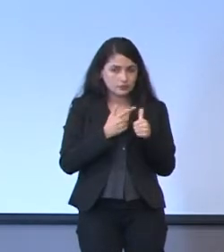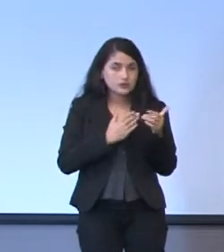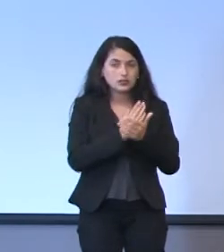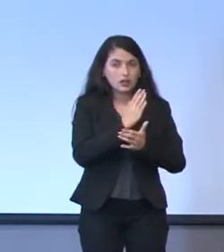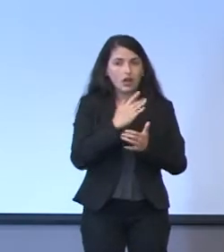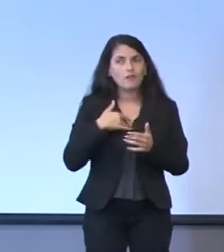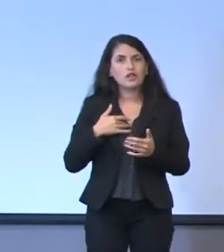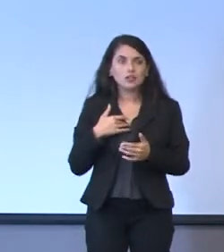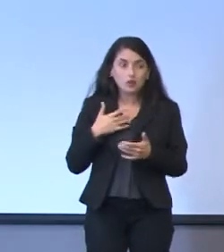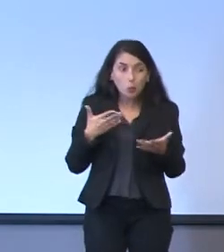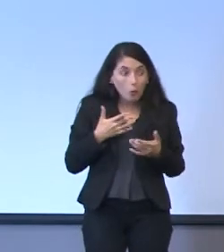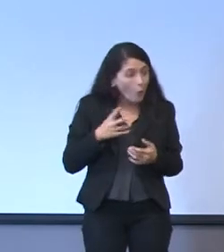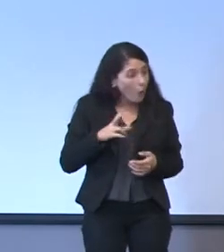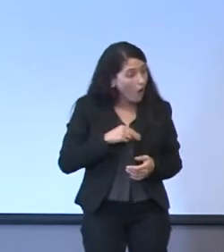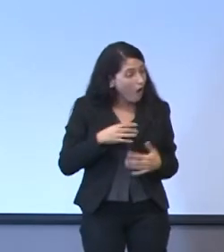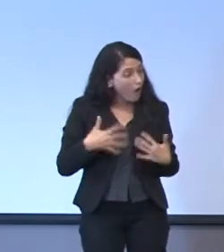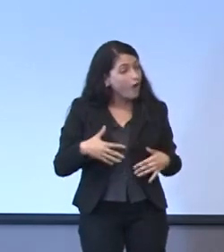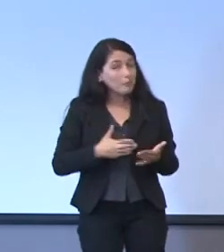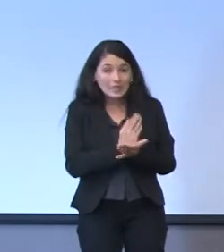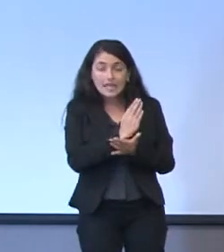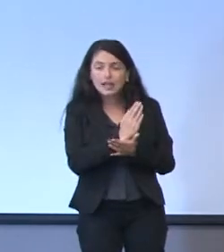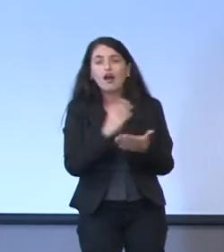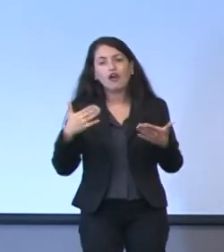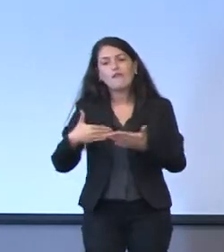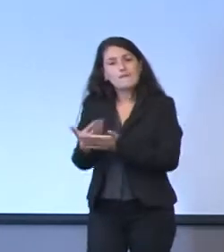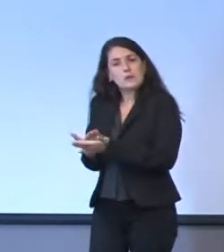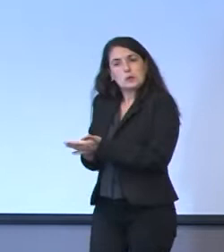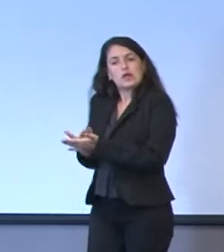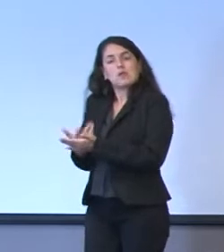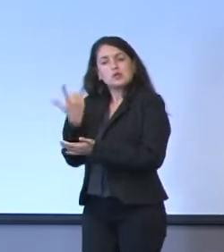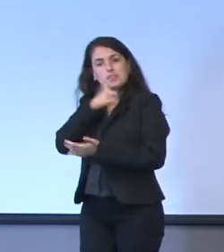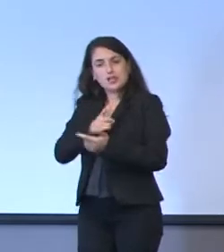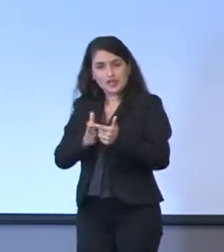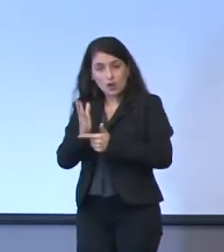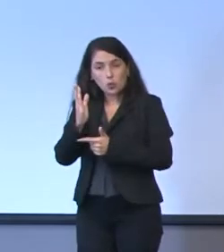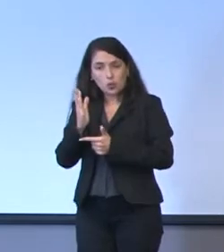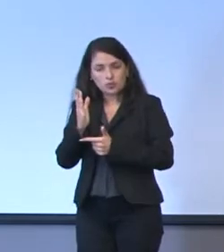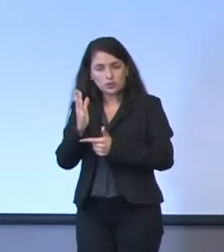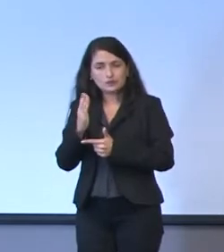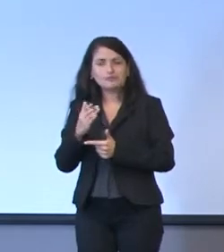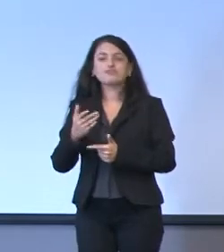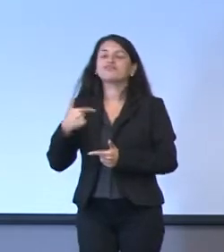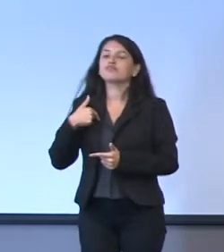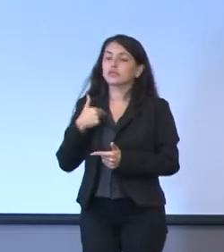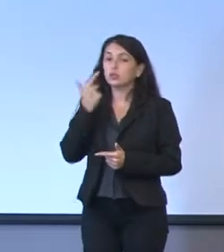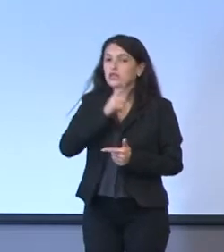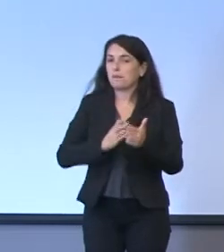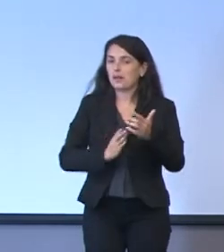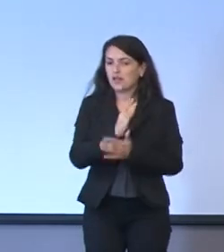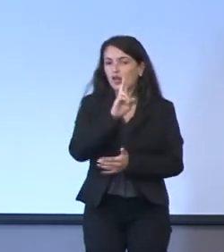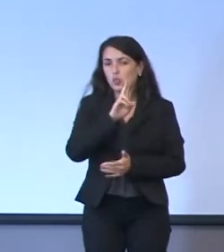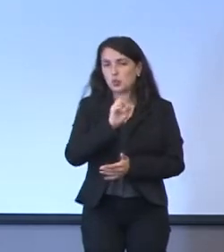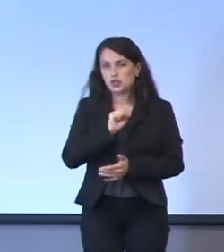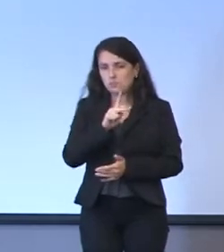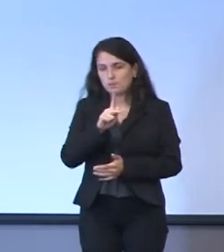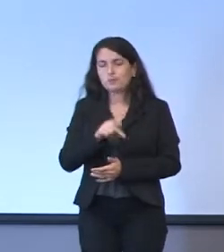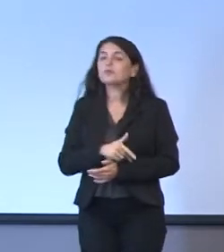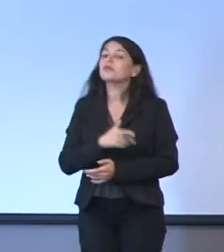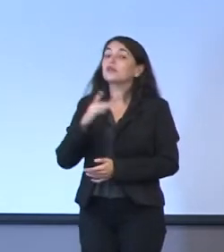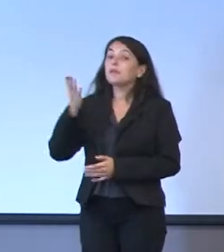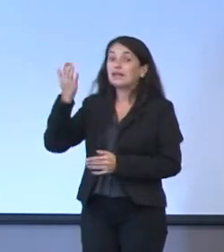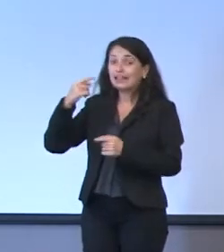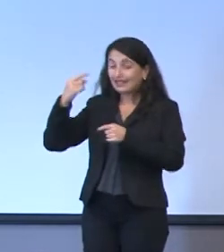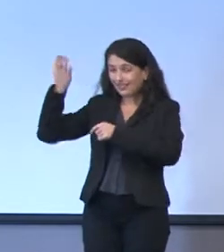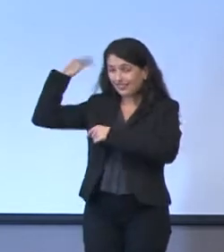para entrar na USP. E na época a GV fazia também parte,